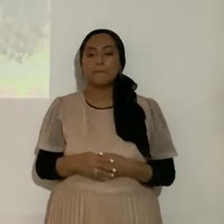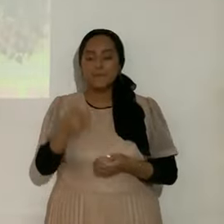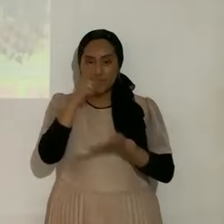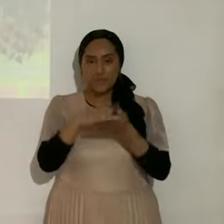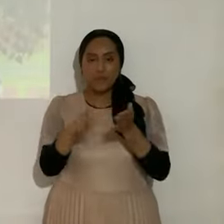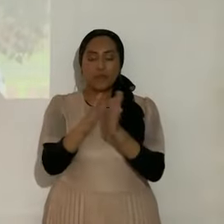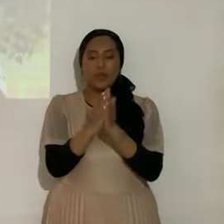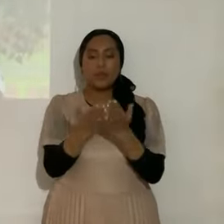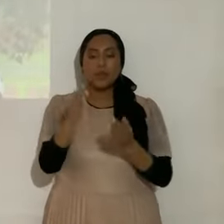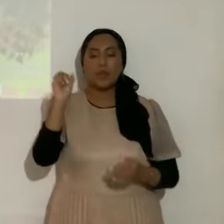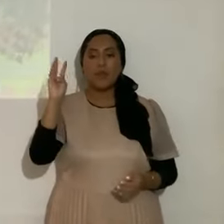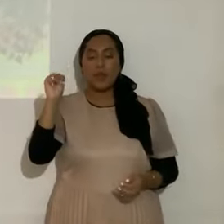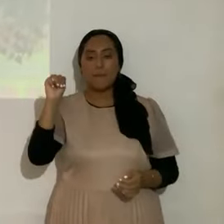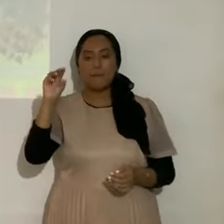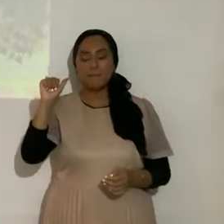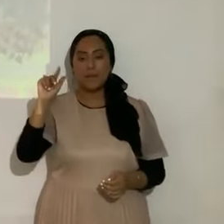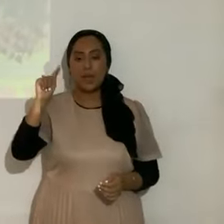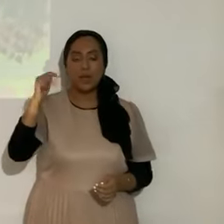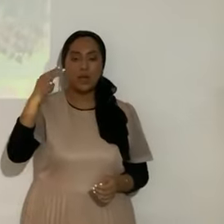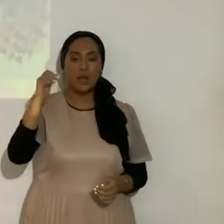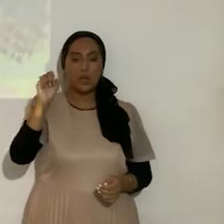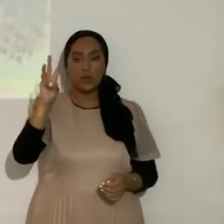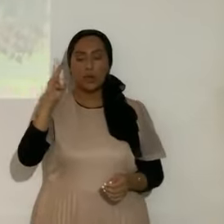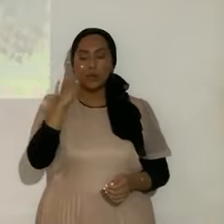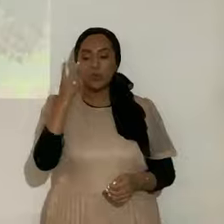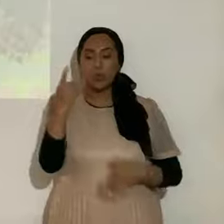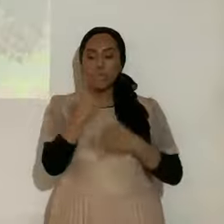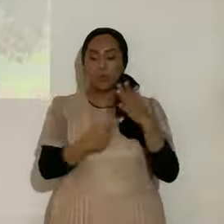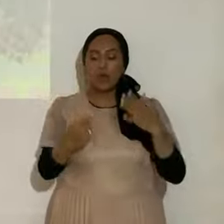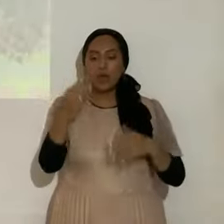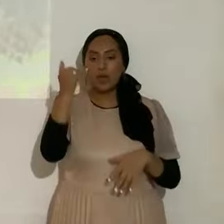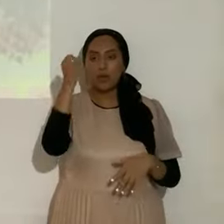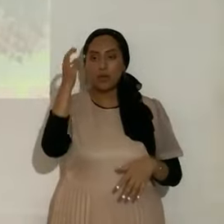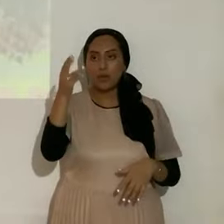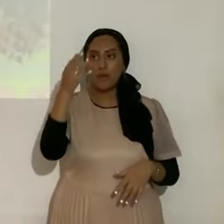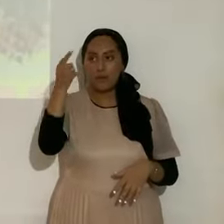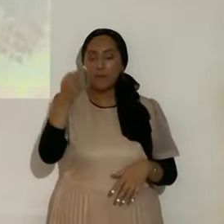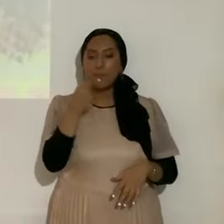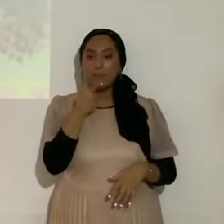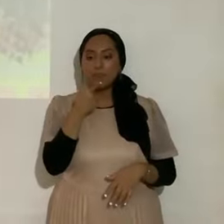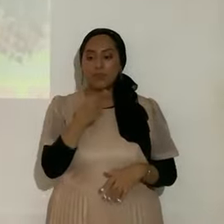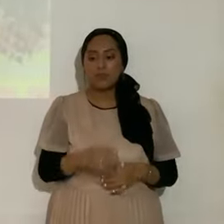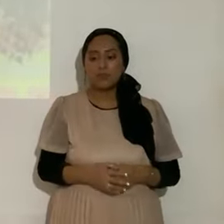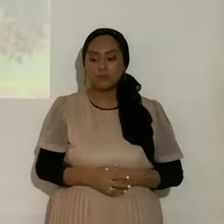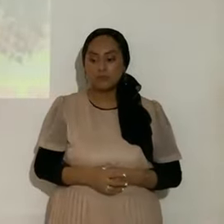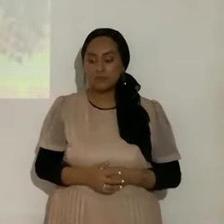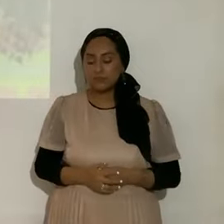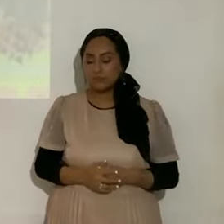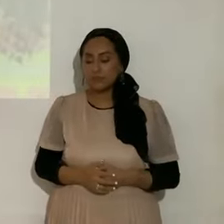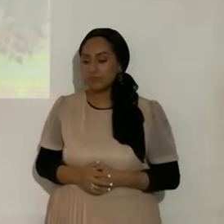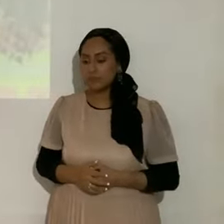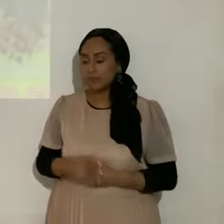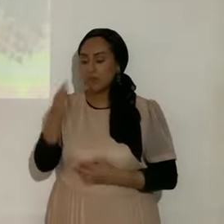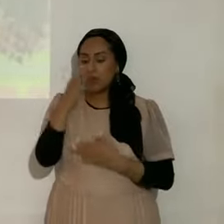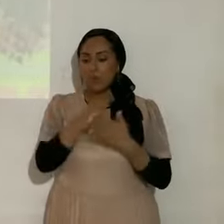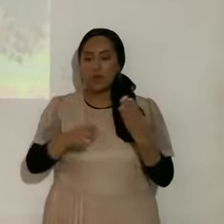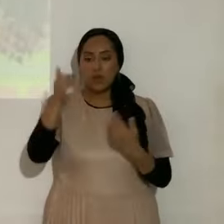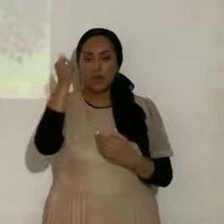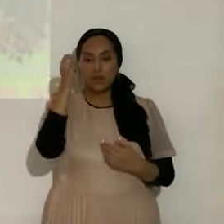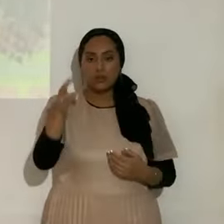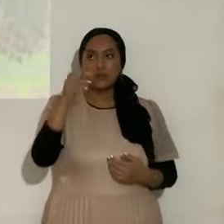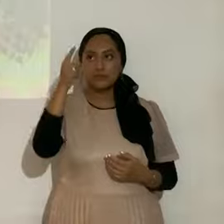al libro de Mateo y vamos a ver qué nos dice Yahshua. No una secta, no una denominación. ¿Qué nos dice nuestro